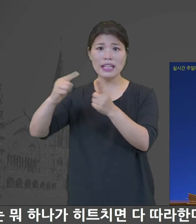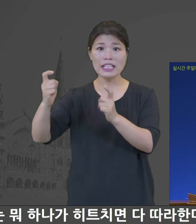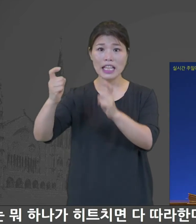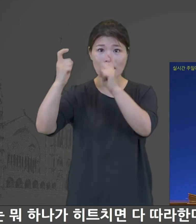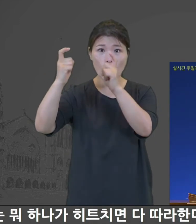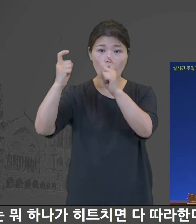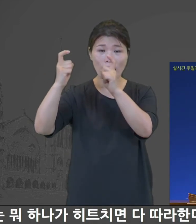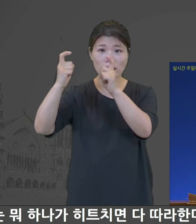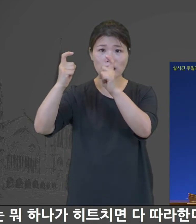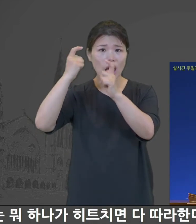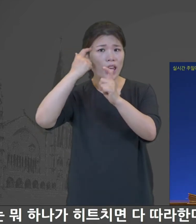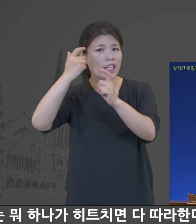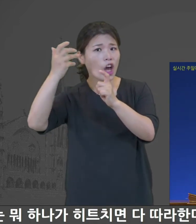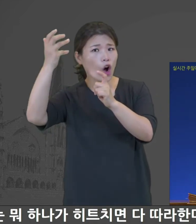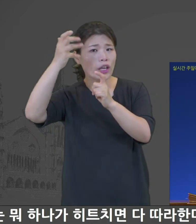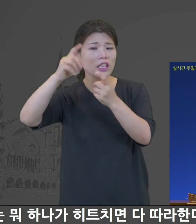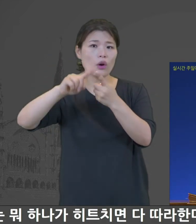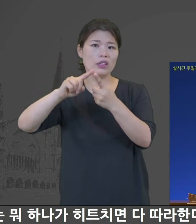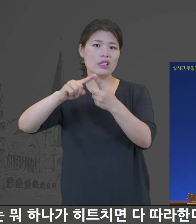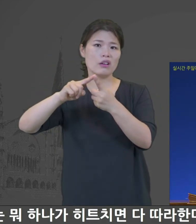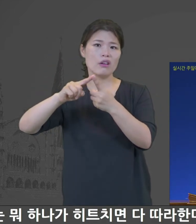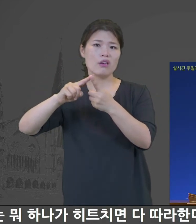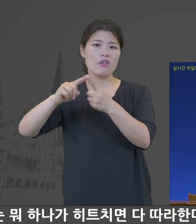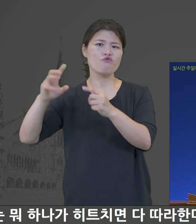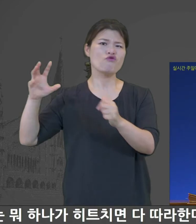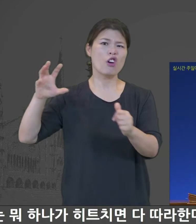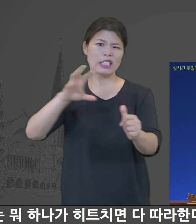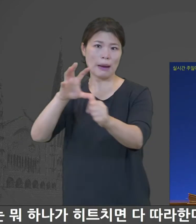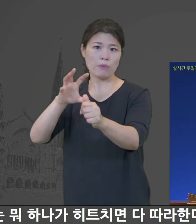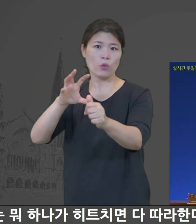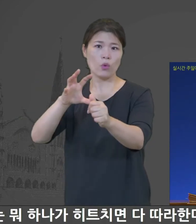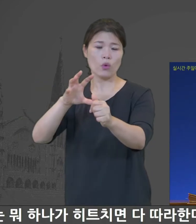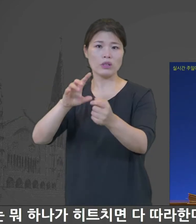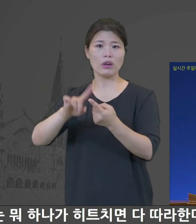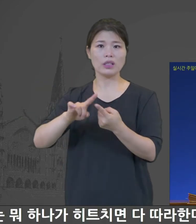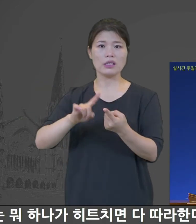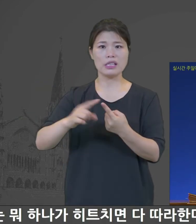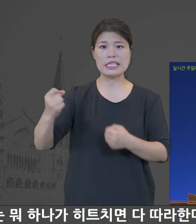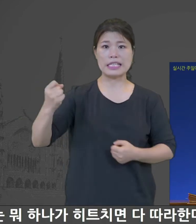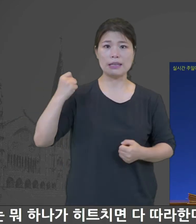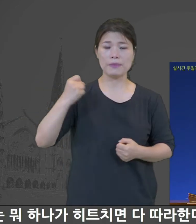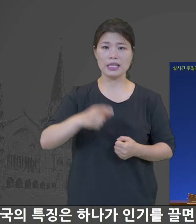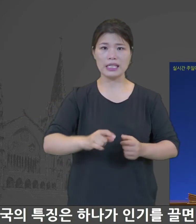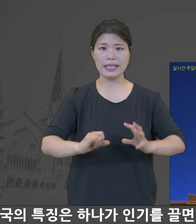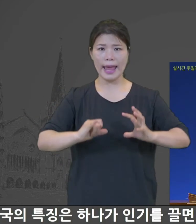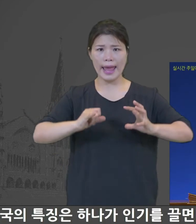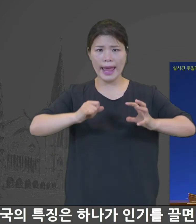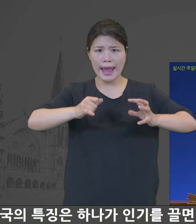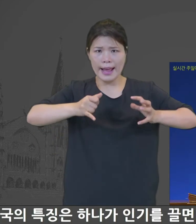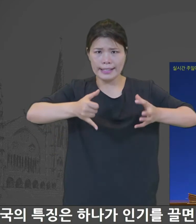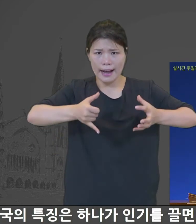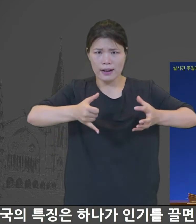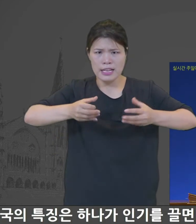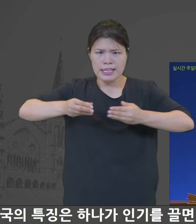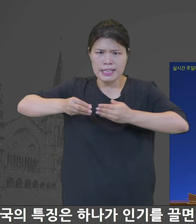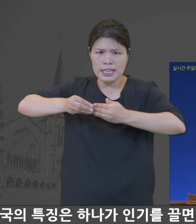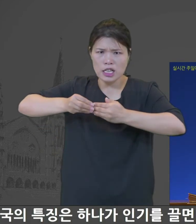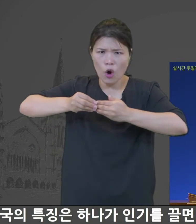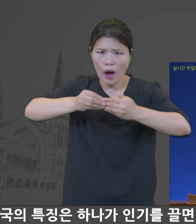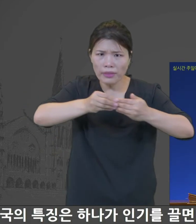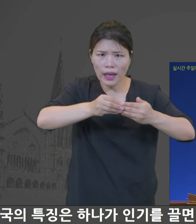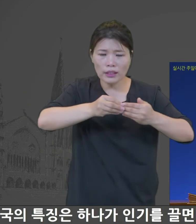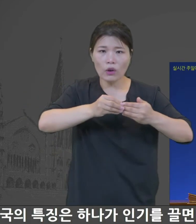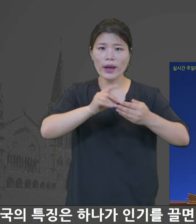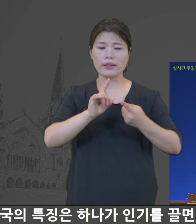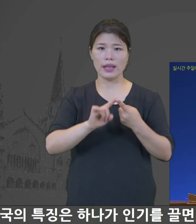영이 그것을 휘어잡고 그 힘이 이 세상을 이끌어가는 것이